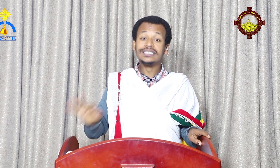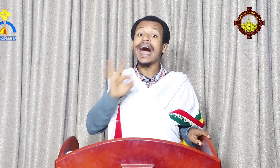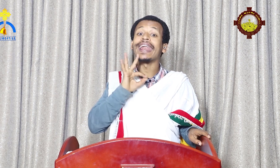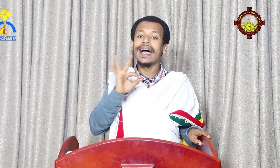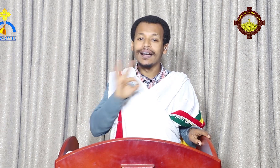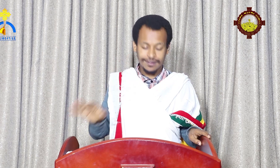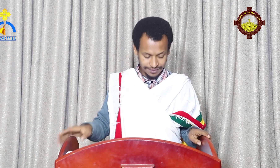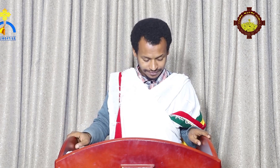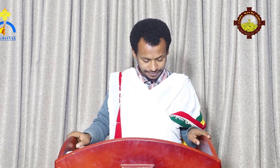ሳራ